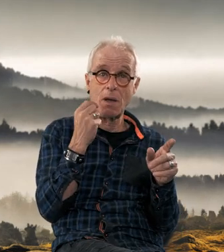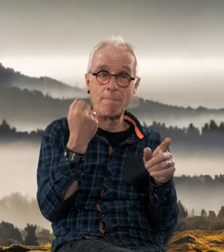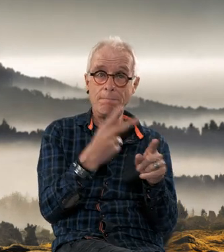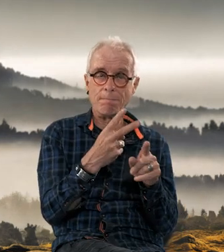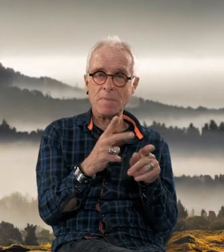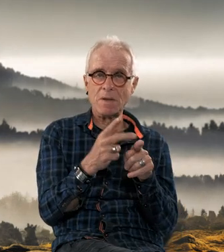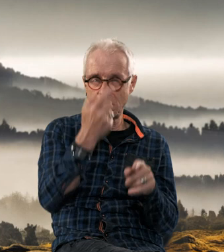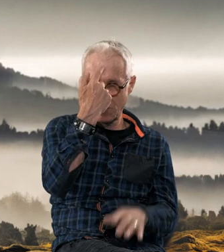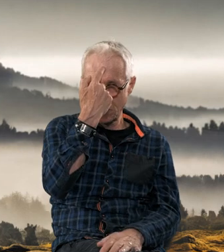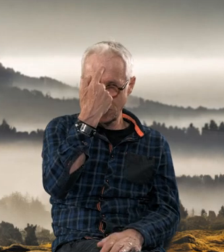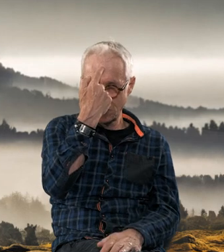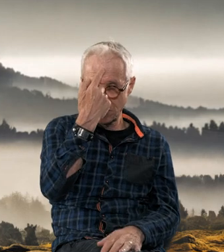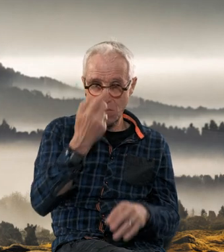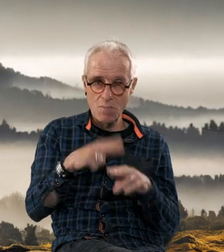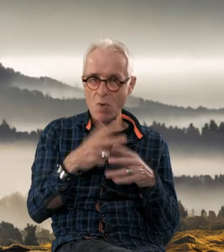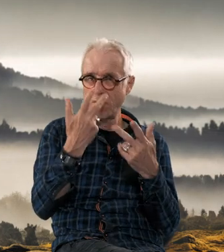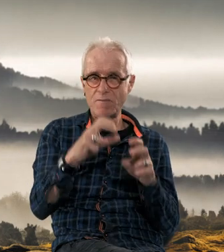et il ne pensa plus à se tuer.